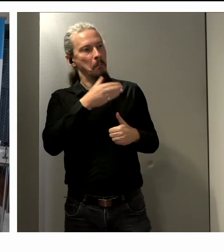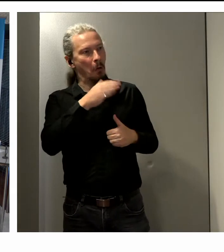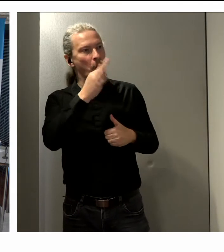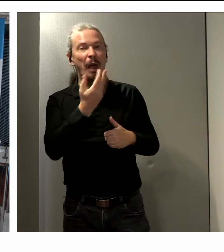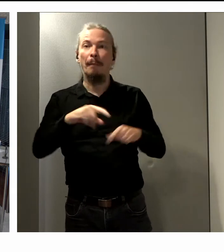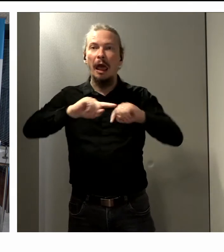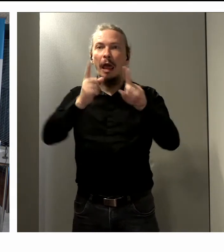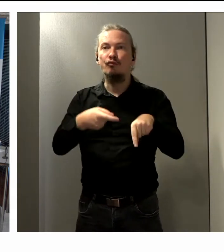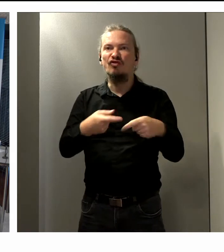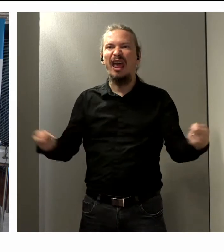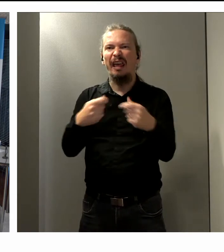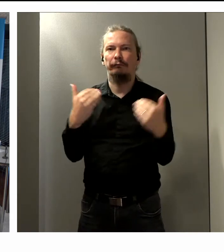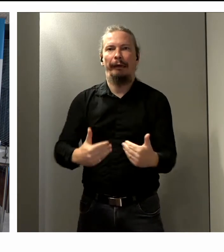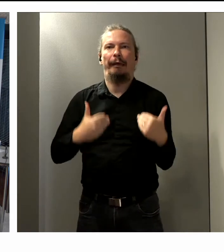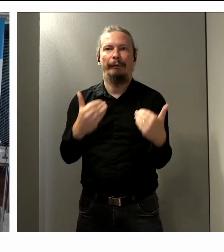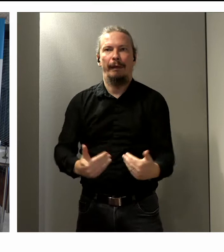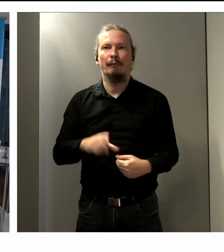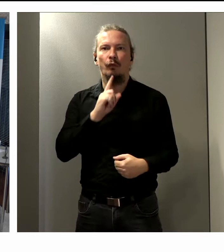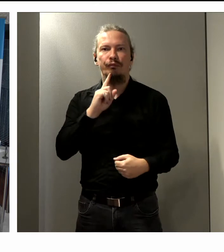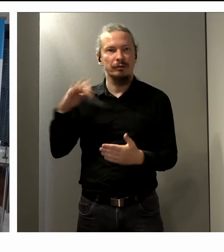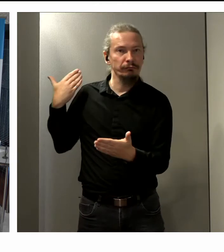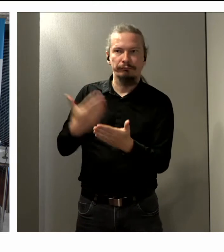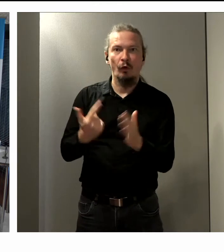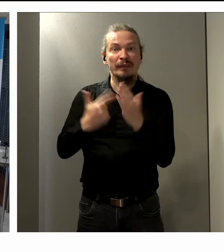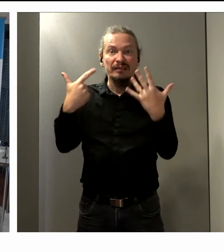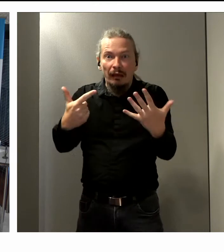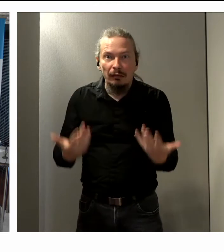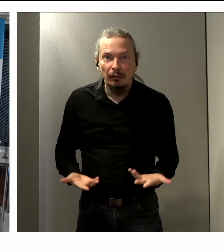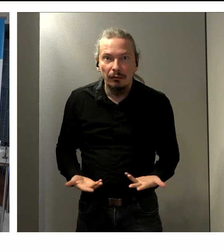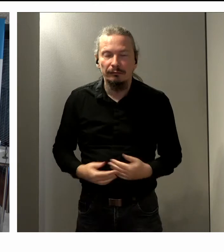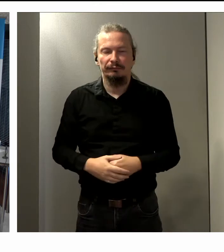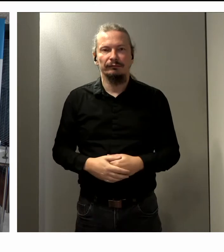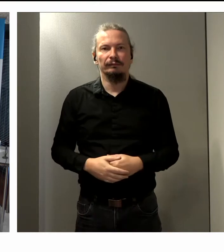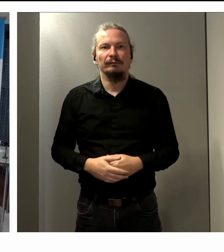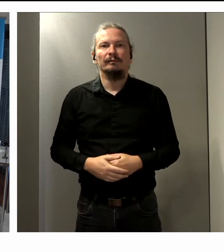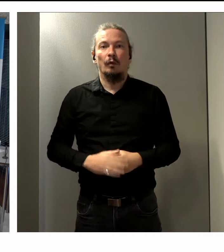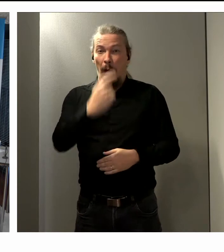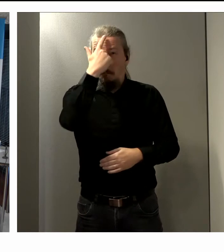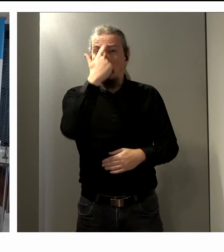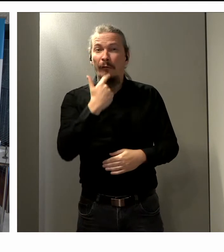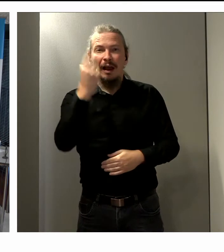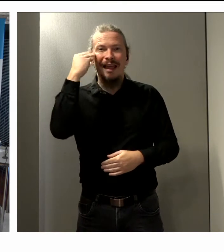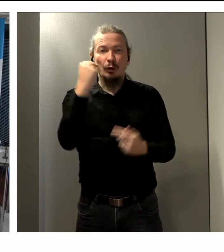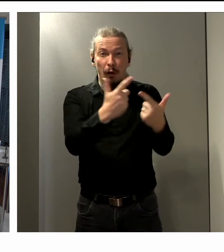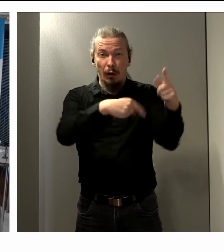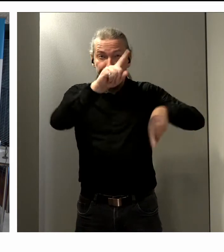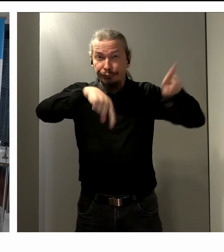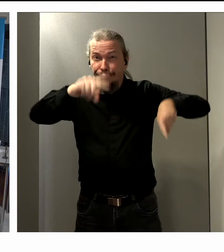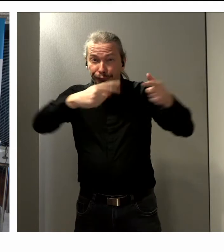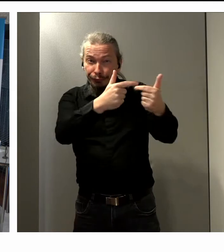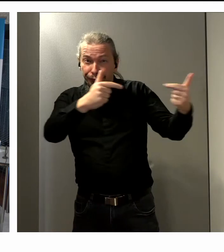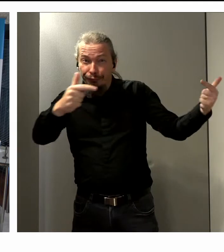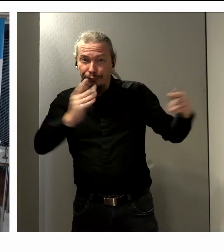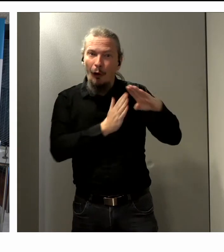budget identique depuis 2007, budget ministériel identique. Une diversification des profils d'étudiants qui arrivent dans le